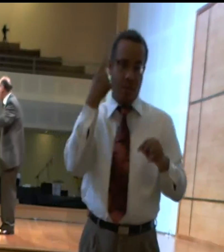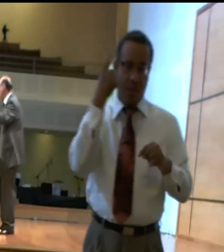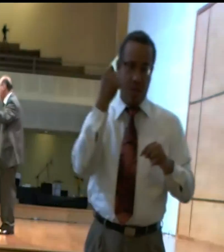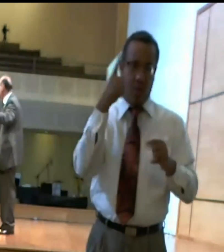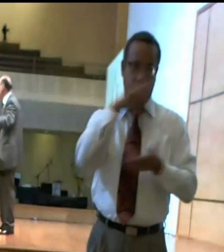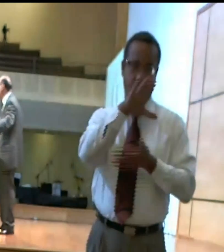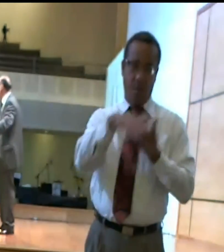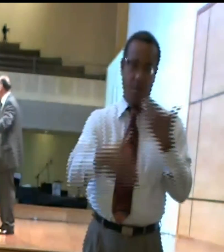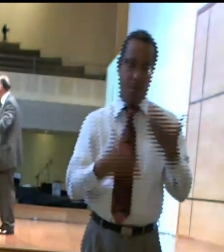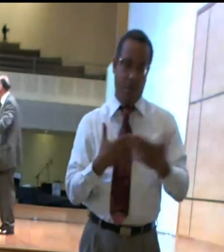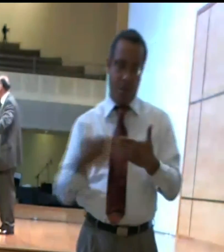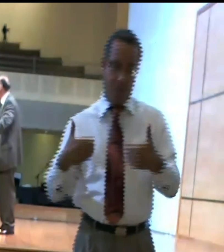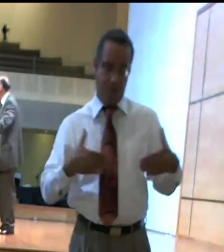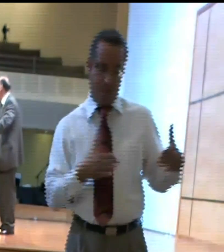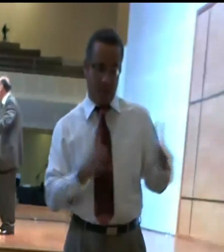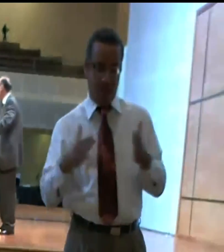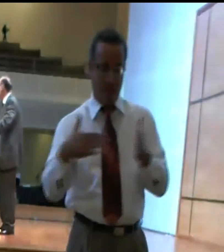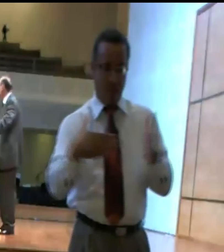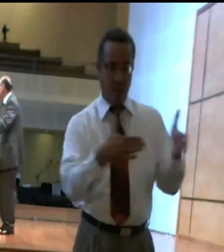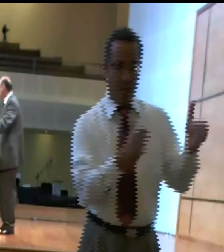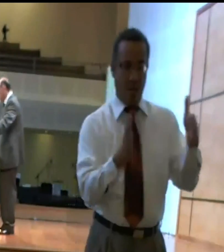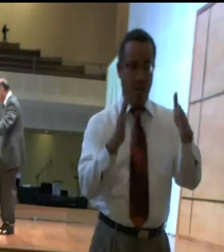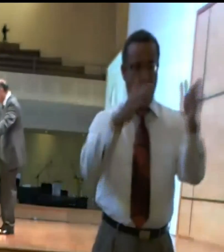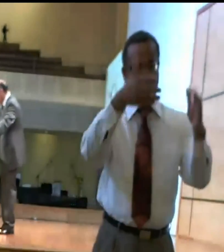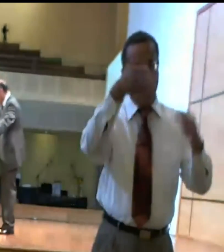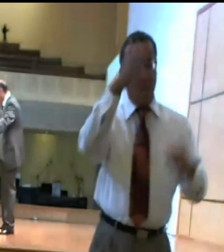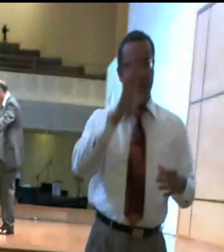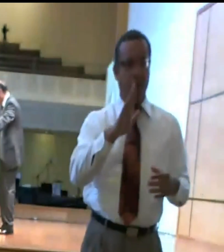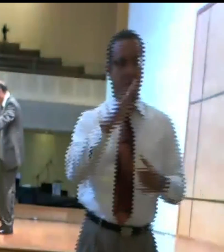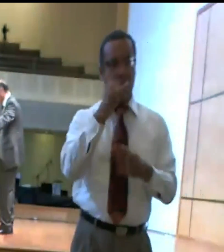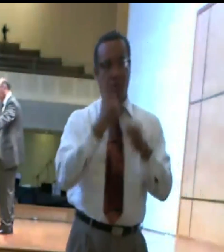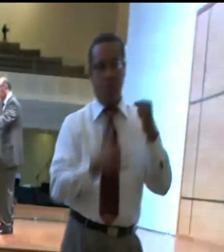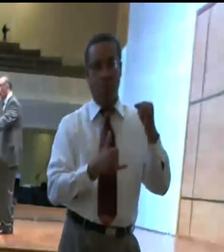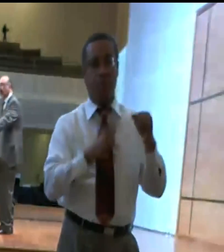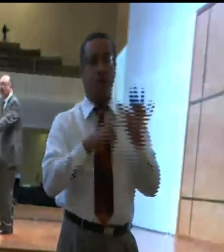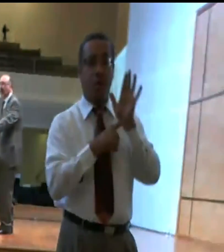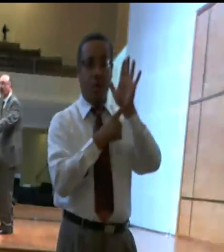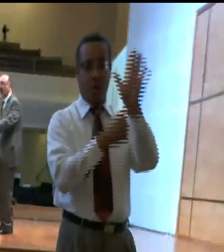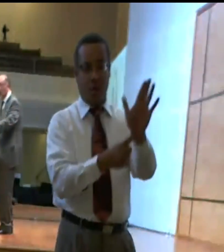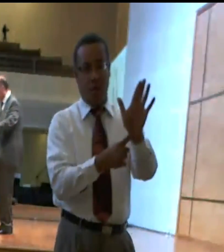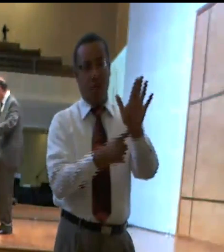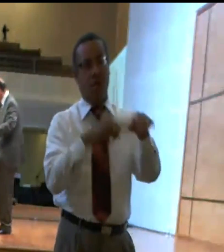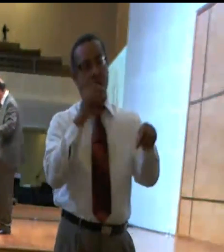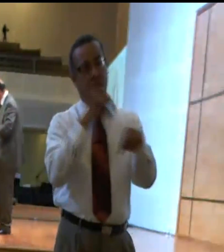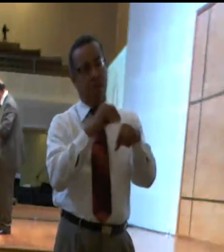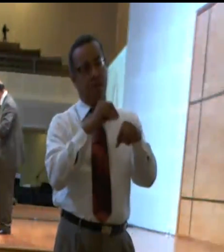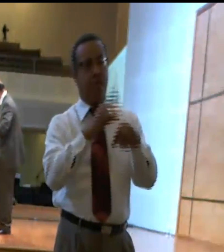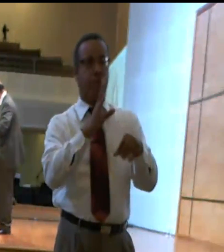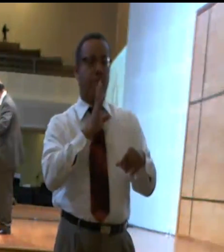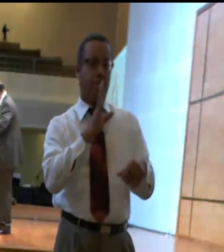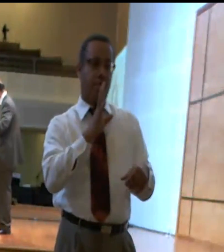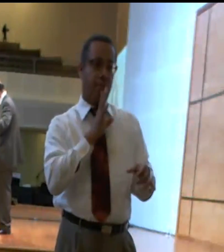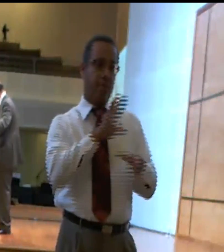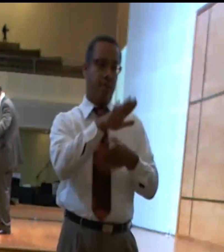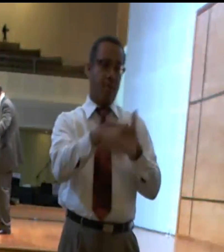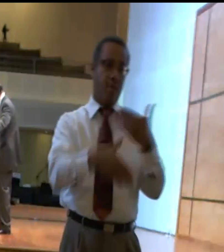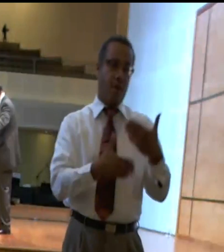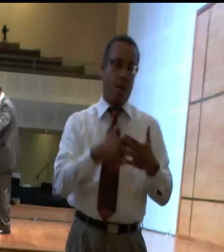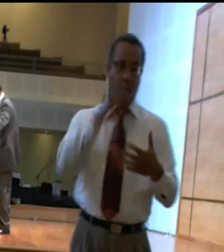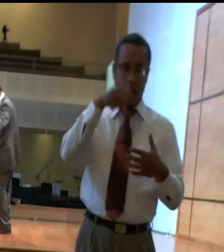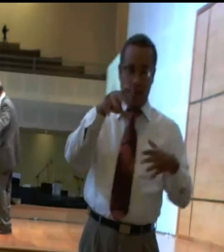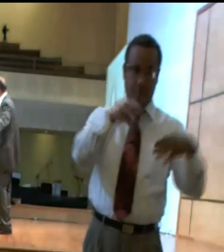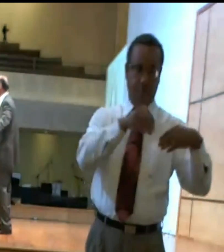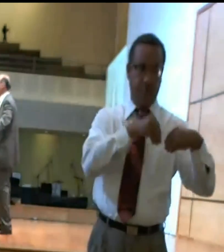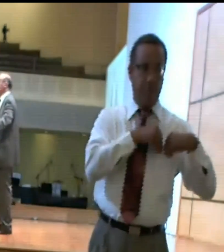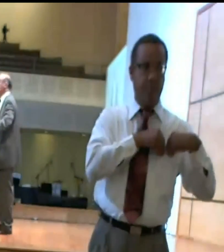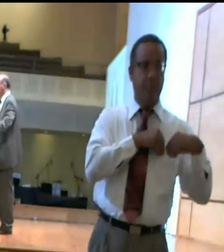del todo los caminos de Dios. Y ese es el último consejo que encontramos en este pasaje y que veremos mucho más brevemente. Debemos